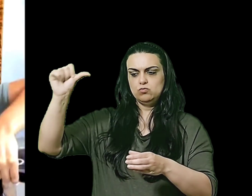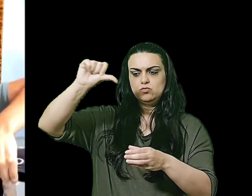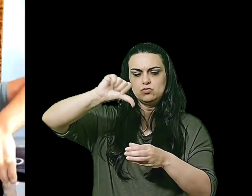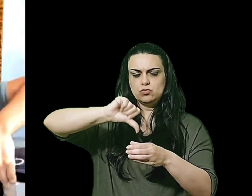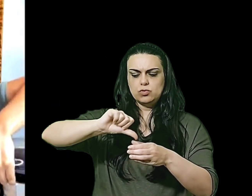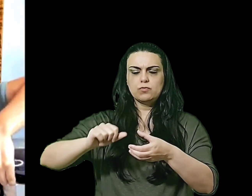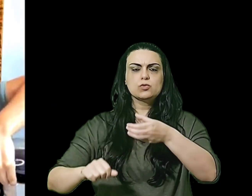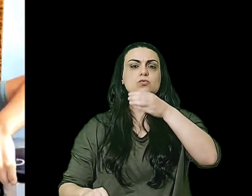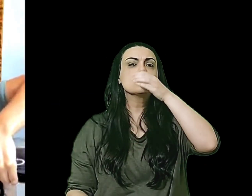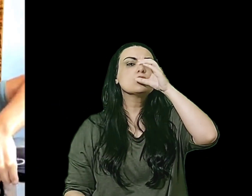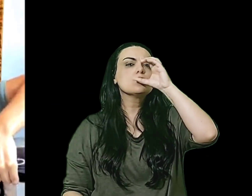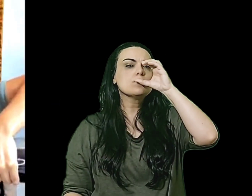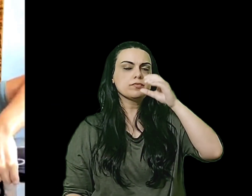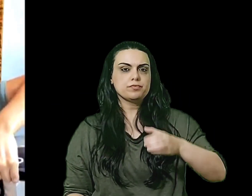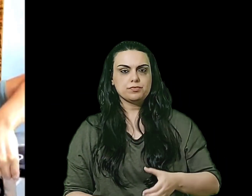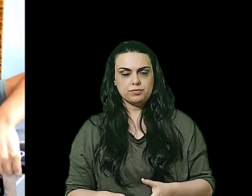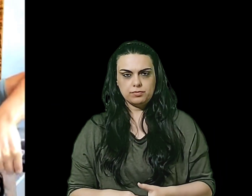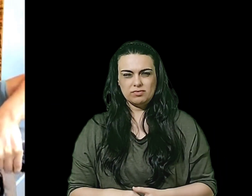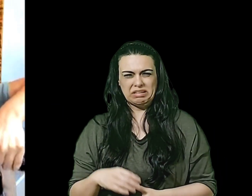Vou tomar um pouquinho dele aqui.